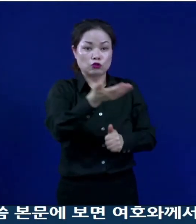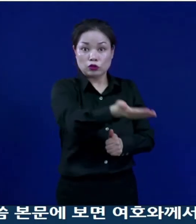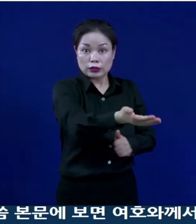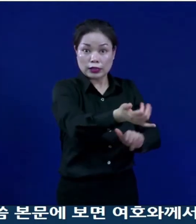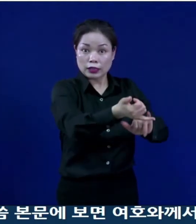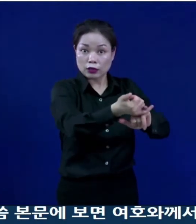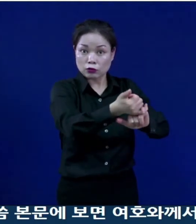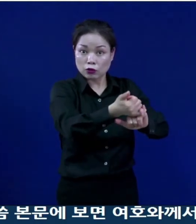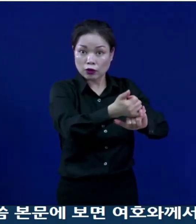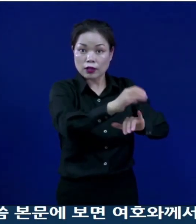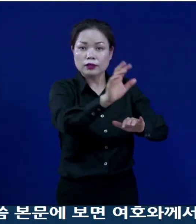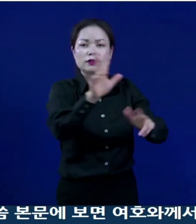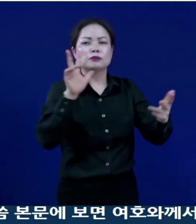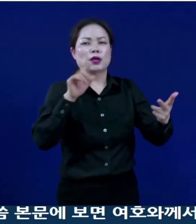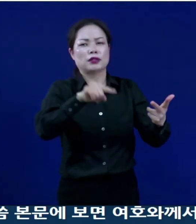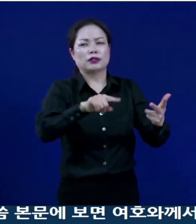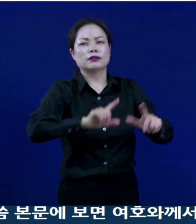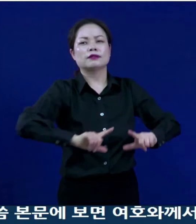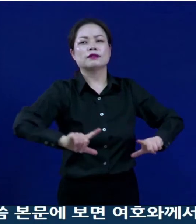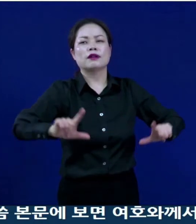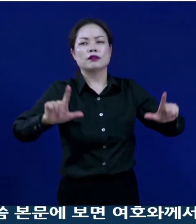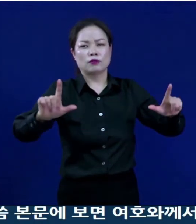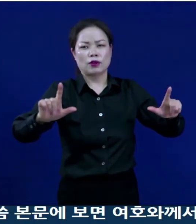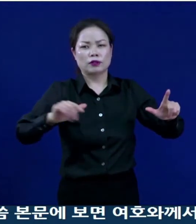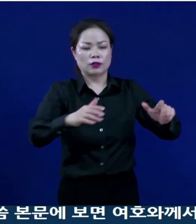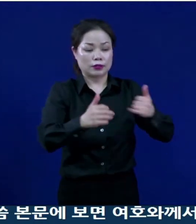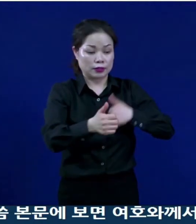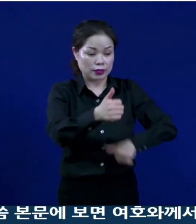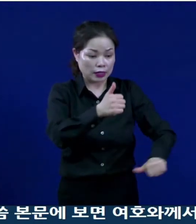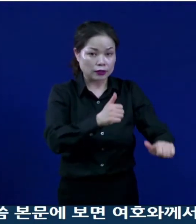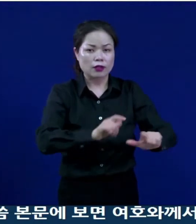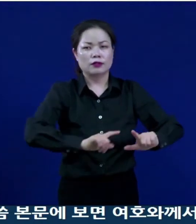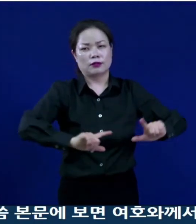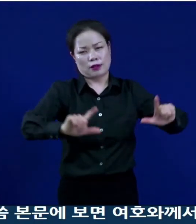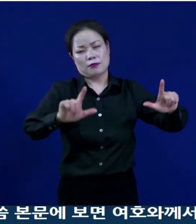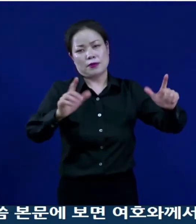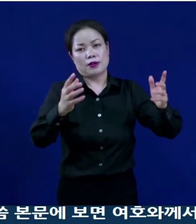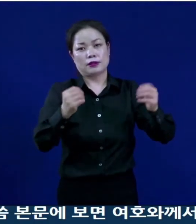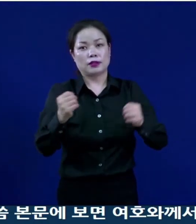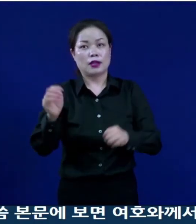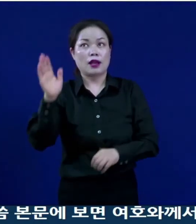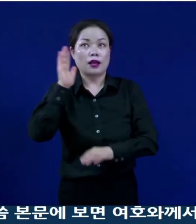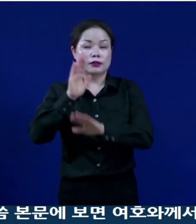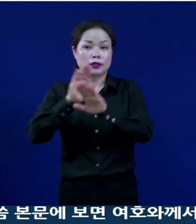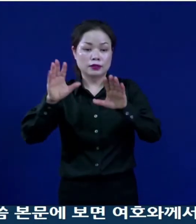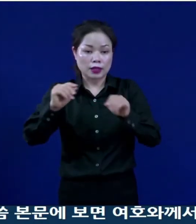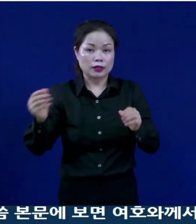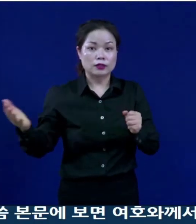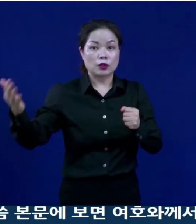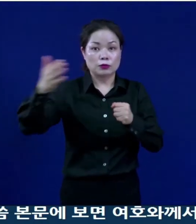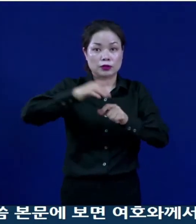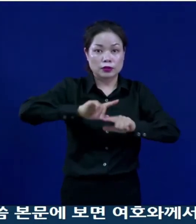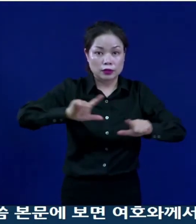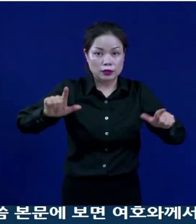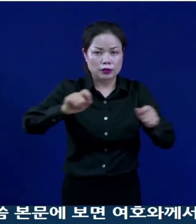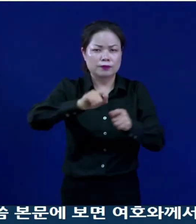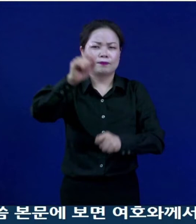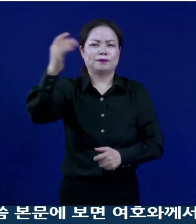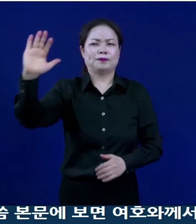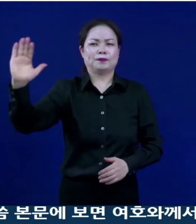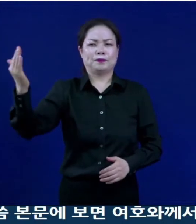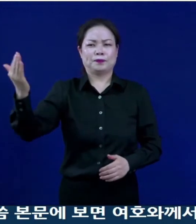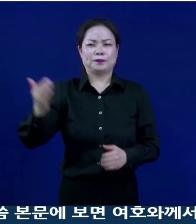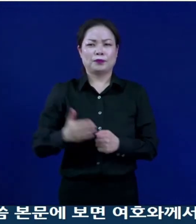맹세하신 땅에서 너희의 날과 너희 자녀의 날이 많아서 하늘이 땅을 덮는 날의 장구함